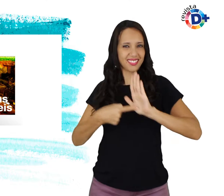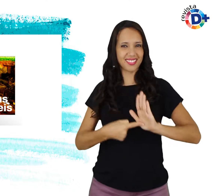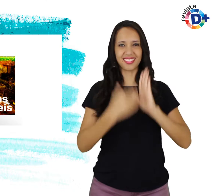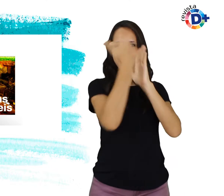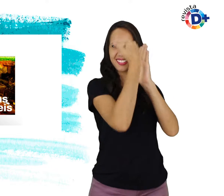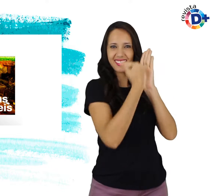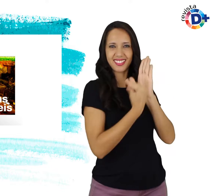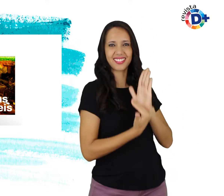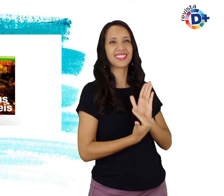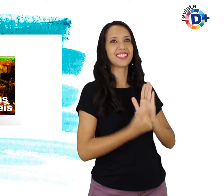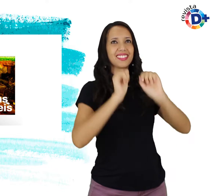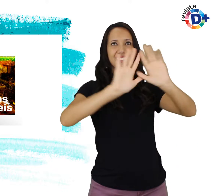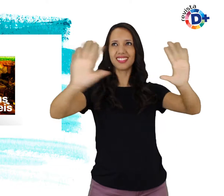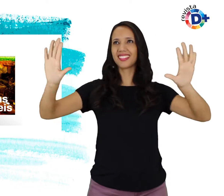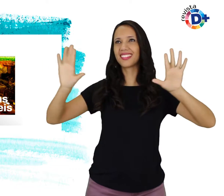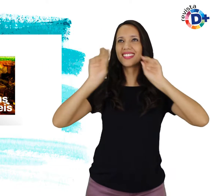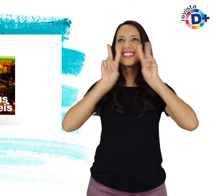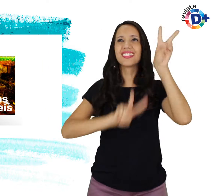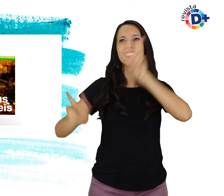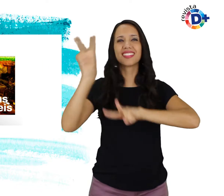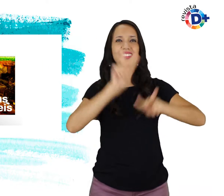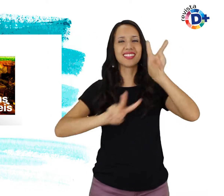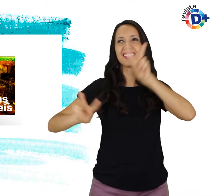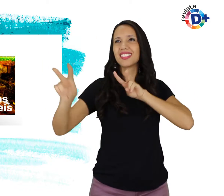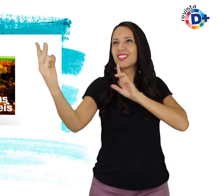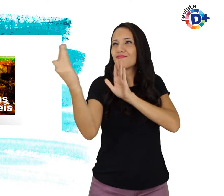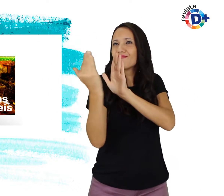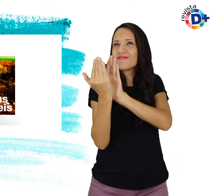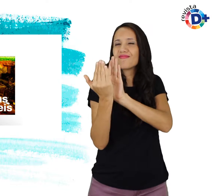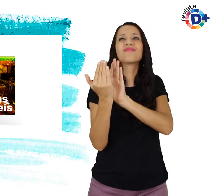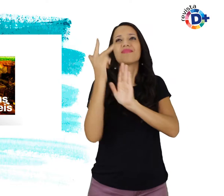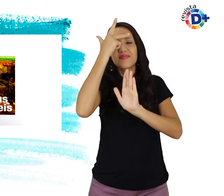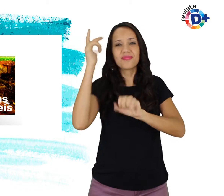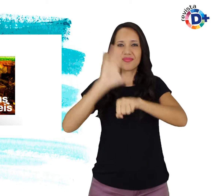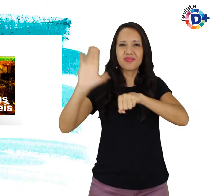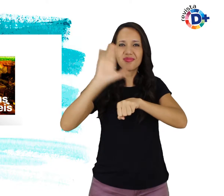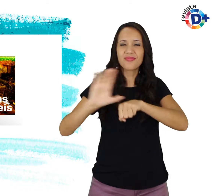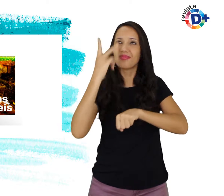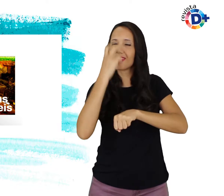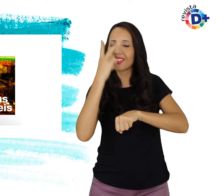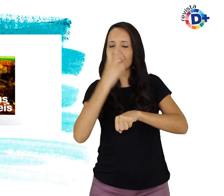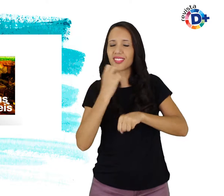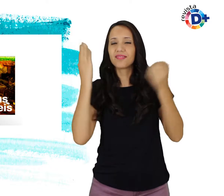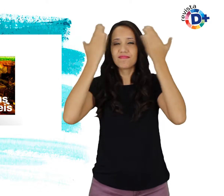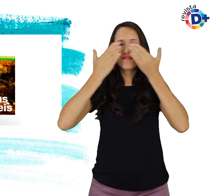olhar de perto o curso de fotografia para pessoas cegas e com baixa visão a exposição